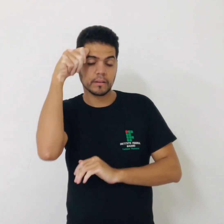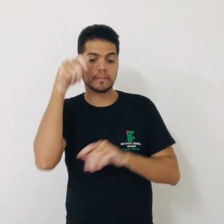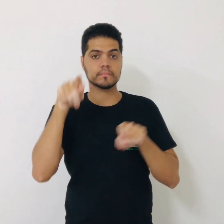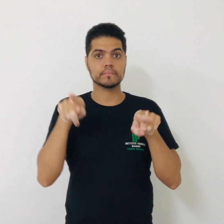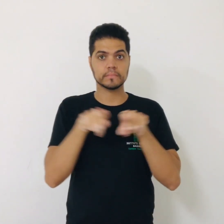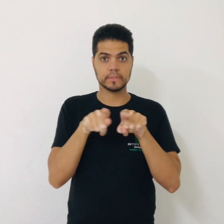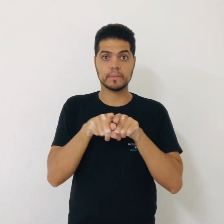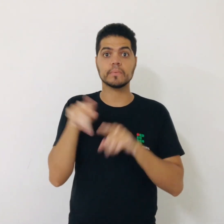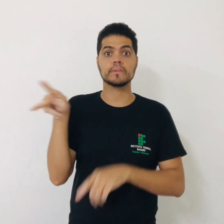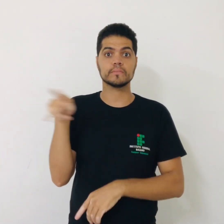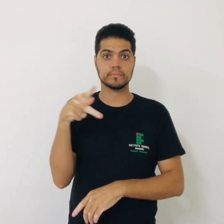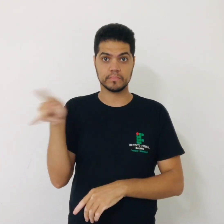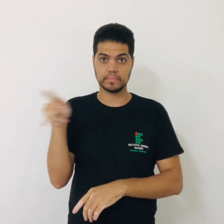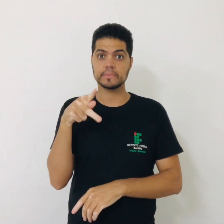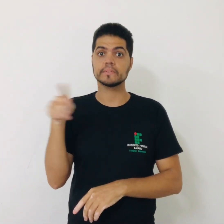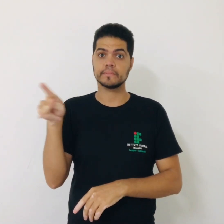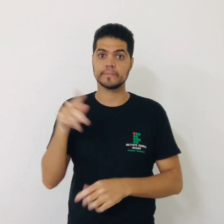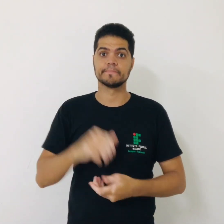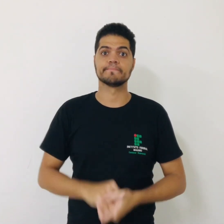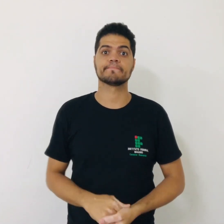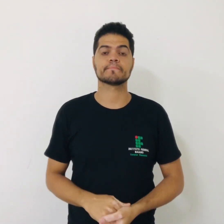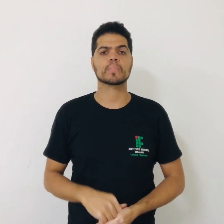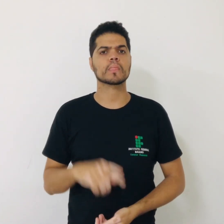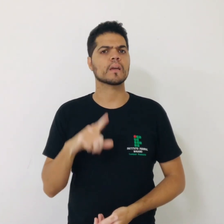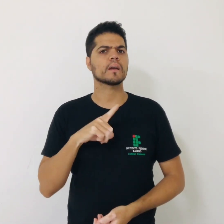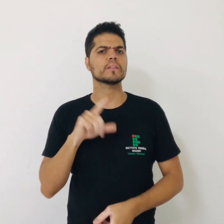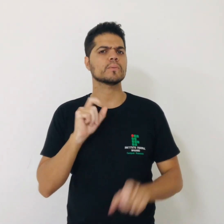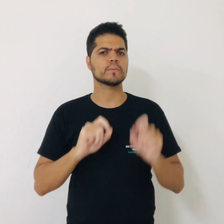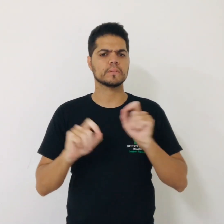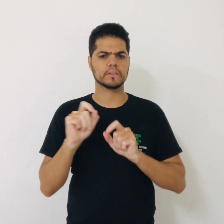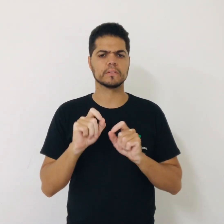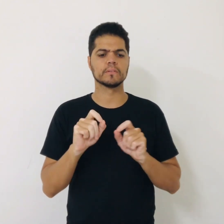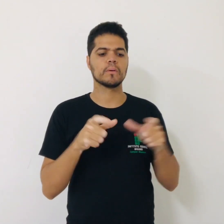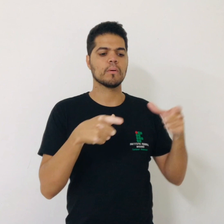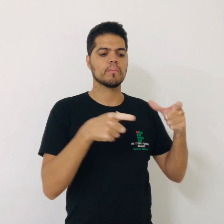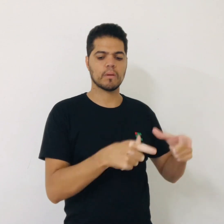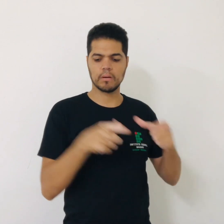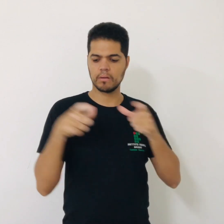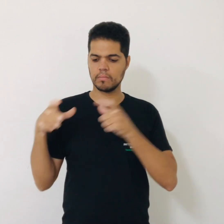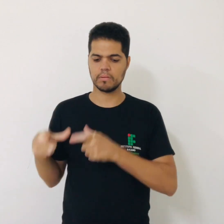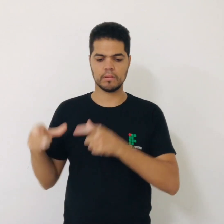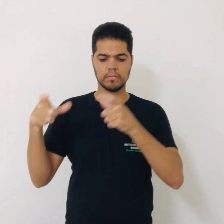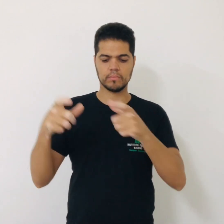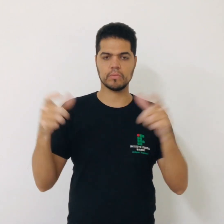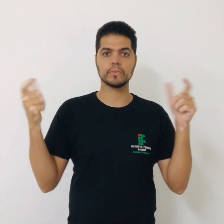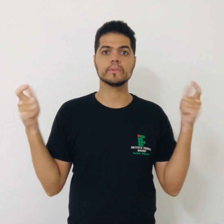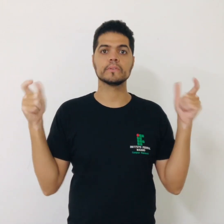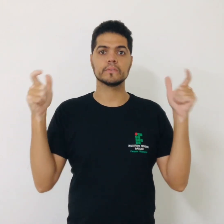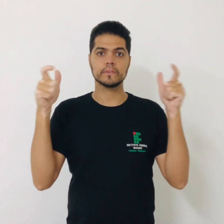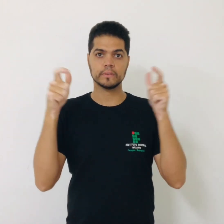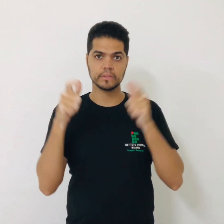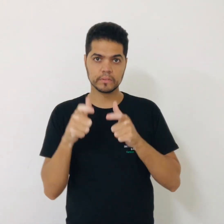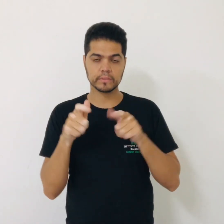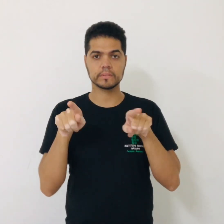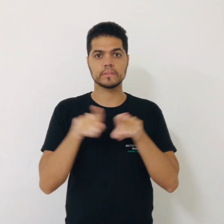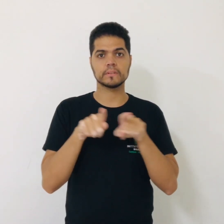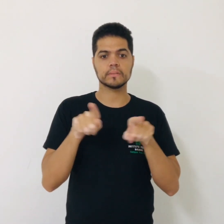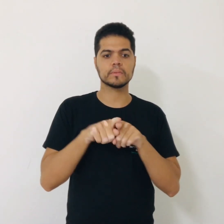Reduzindo o número de lagos, predominância de rios com tipo de drenagem exorreica, rios